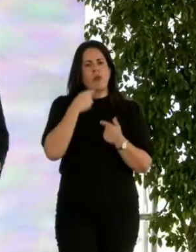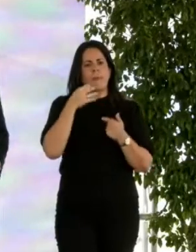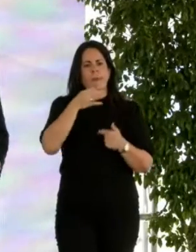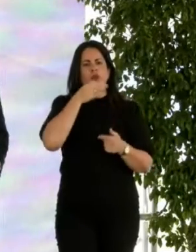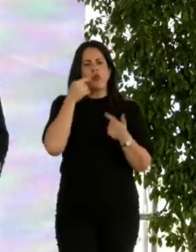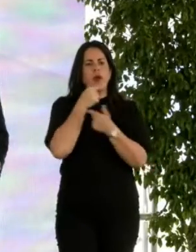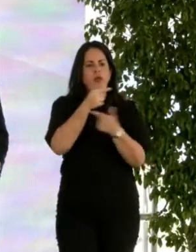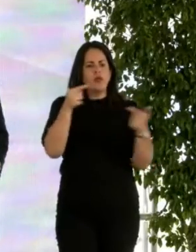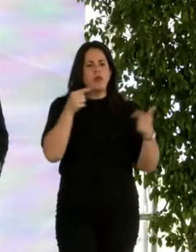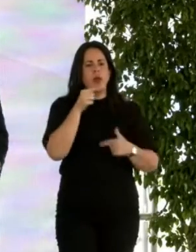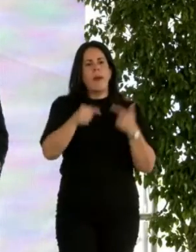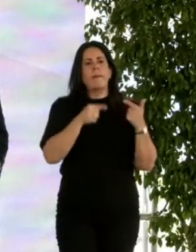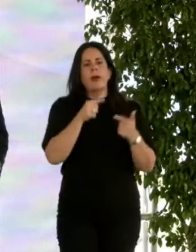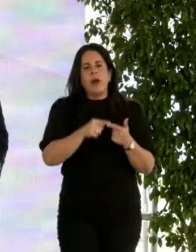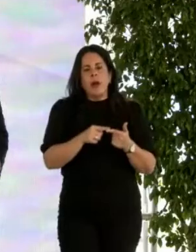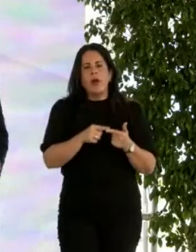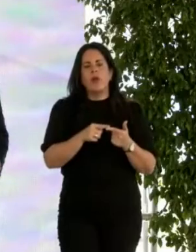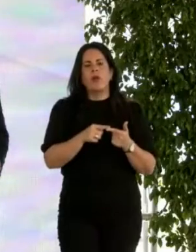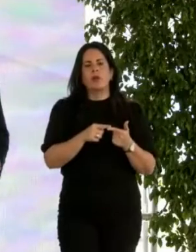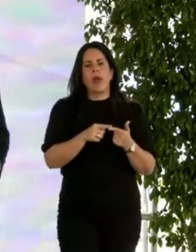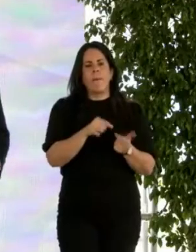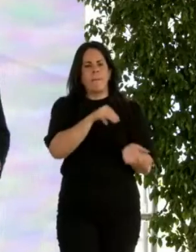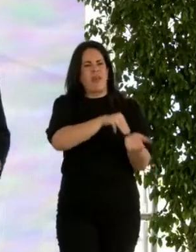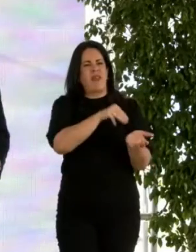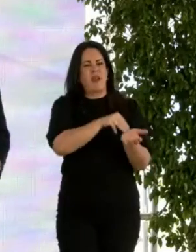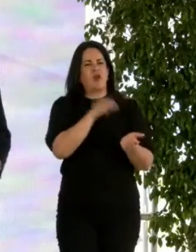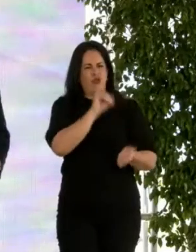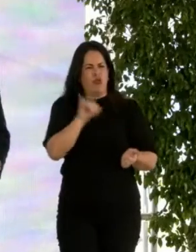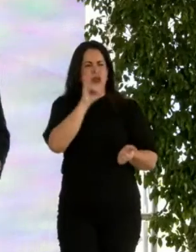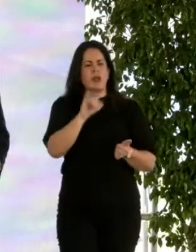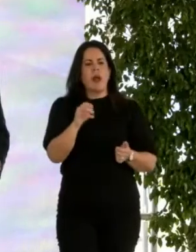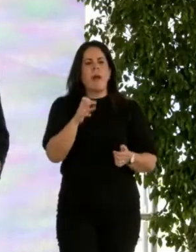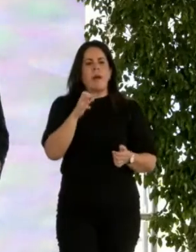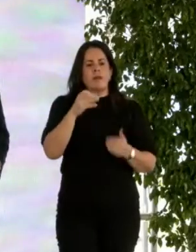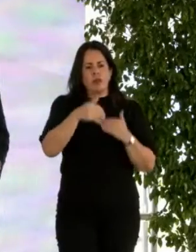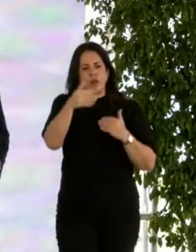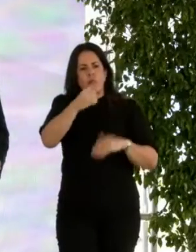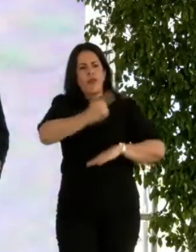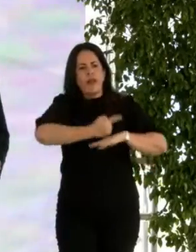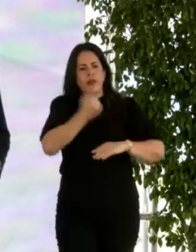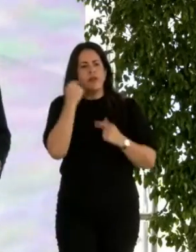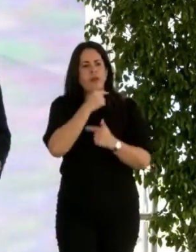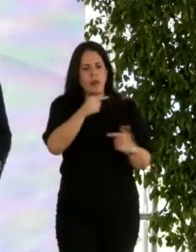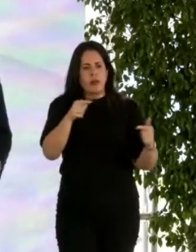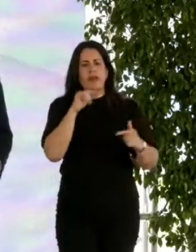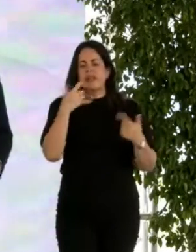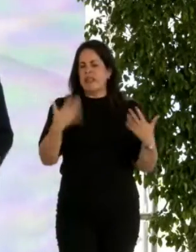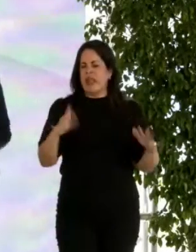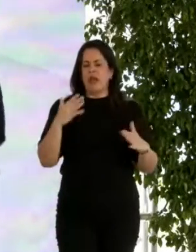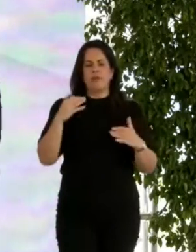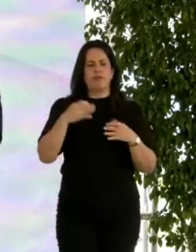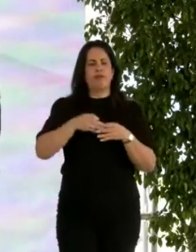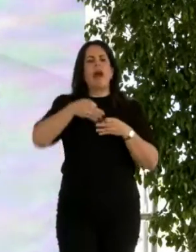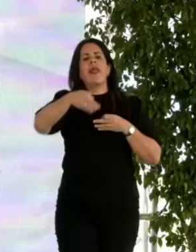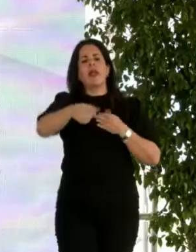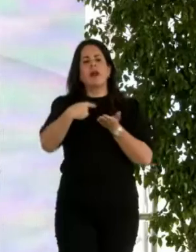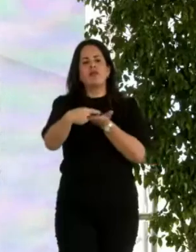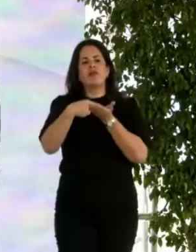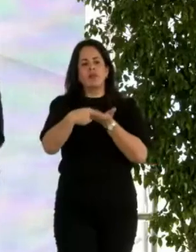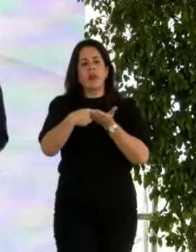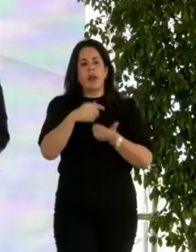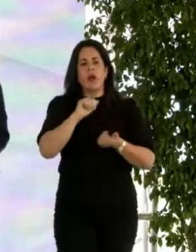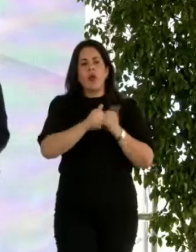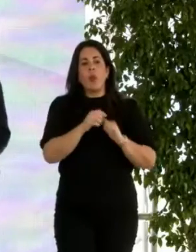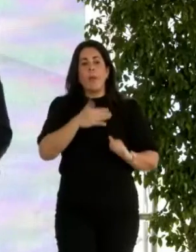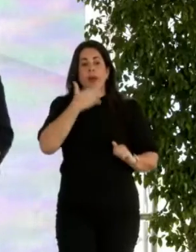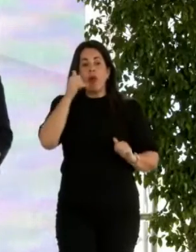anuncio en cuanto al asunto de la cubierta médica en estos próximos días, porque eso está bien adelantado. En cuanto a cómo mejorar